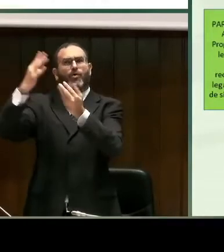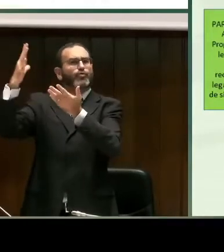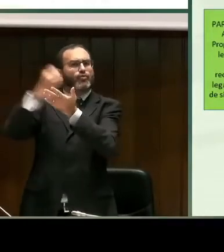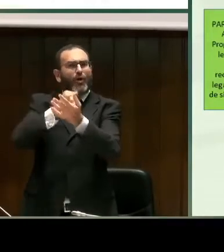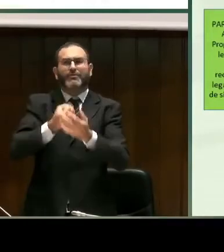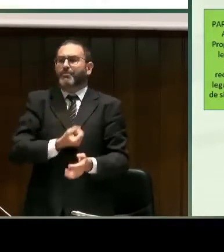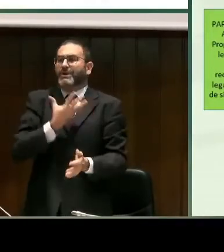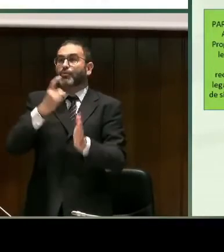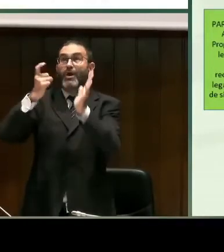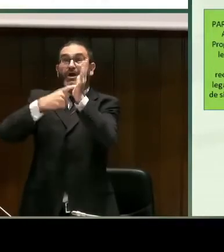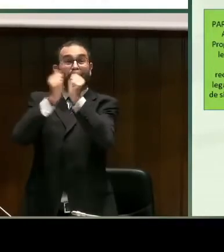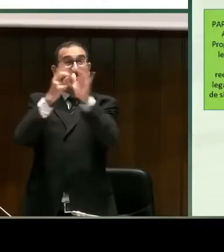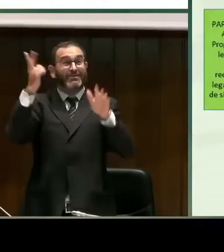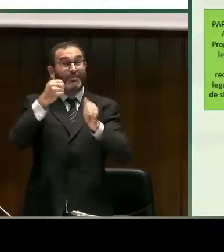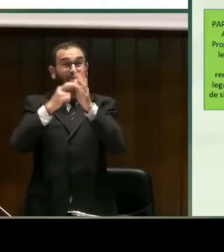autonómico,